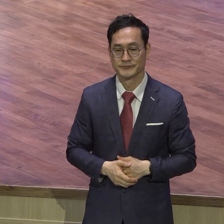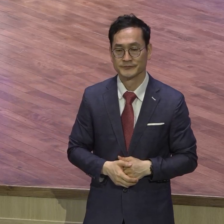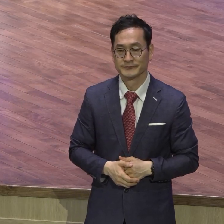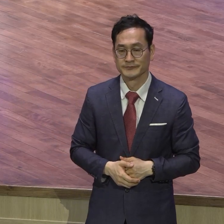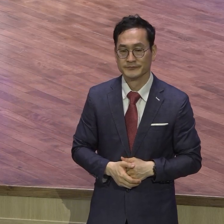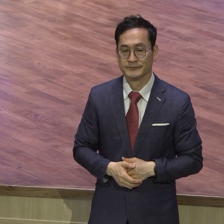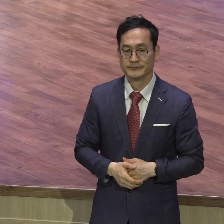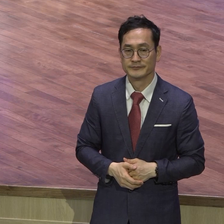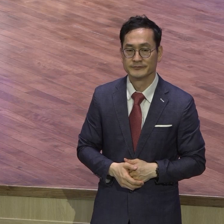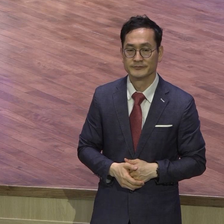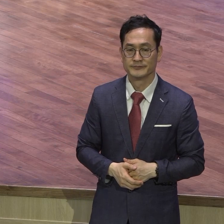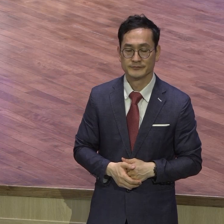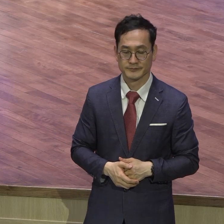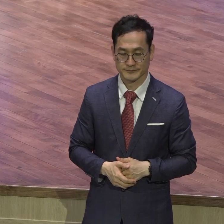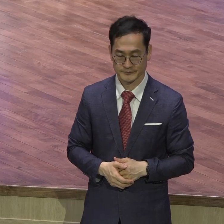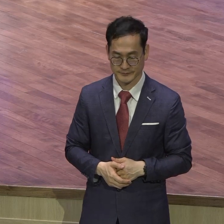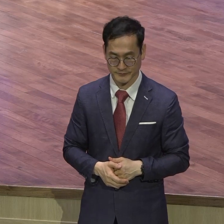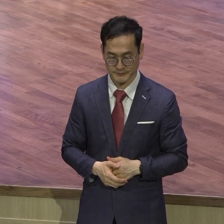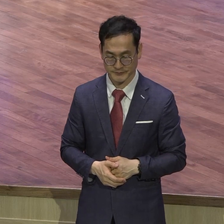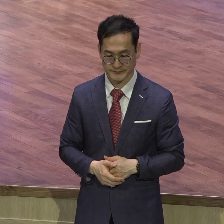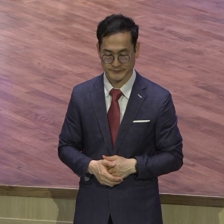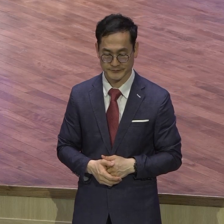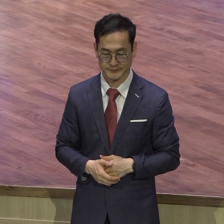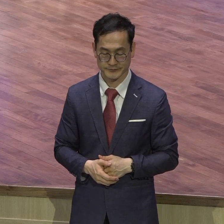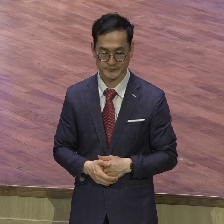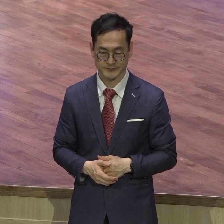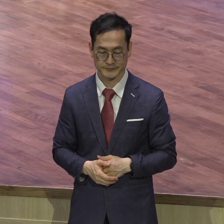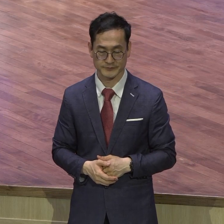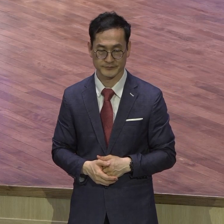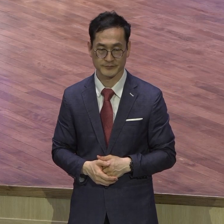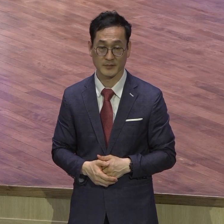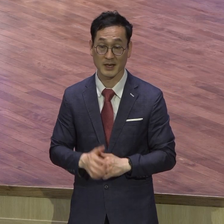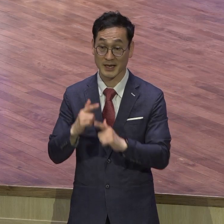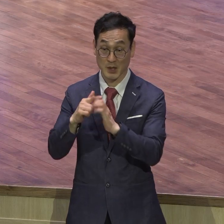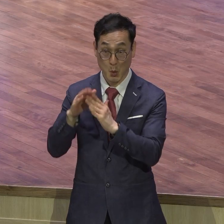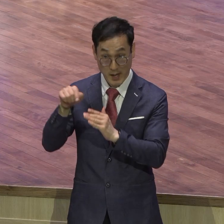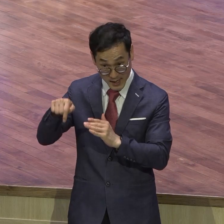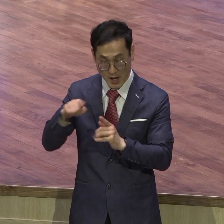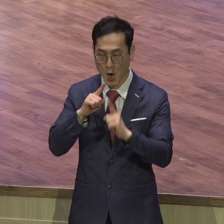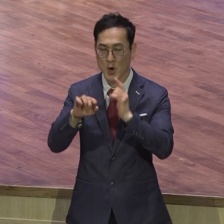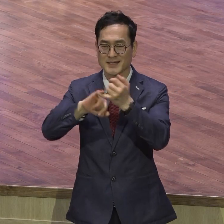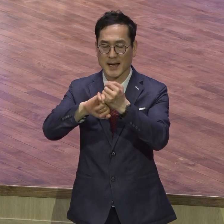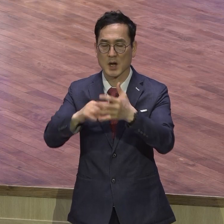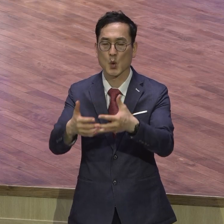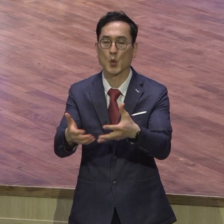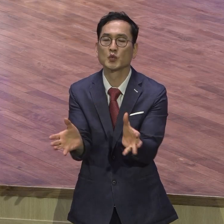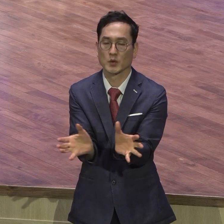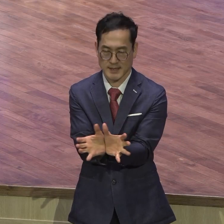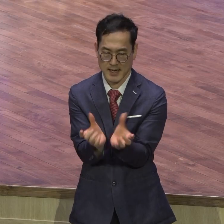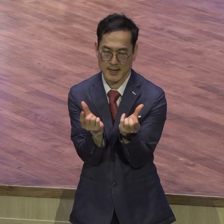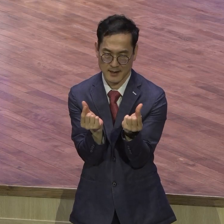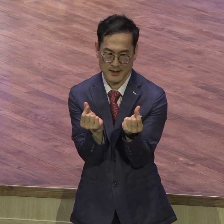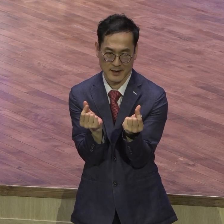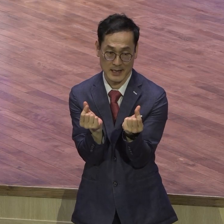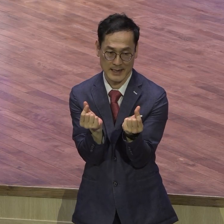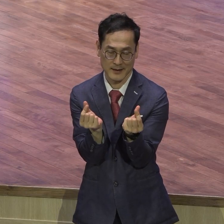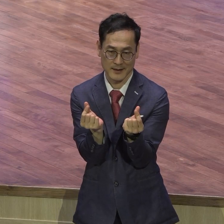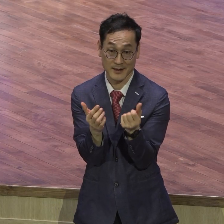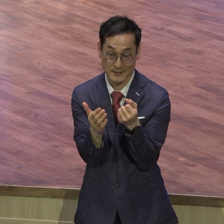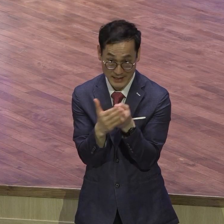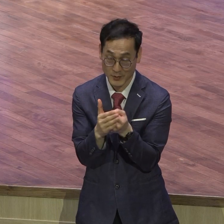다 후회합니다 이 교회는 은약 공동체예요 그래서 하나님이